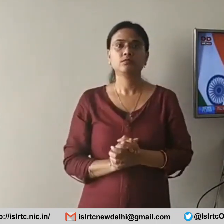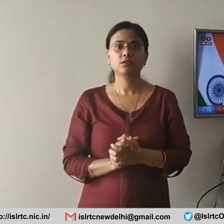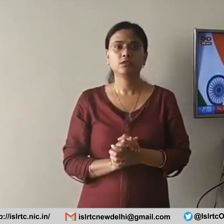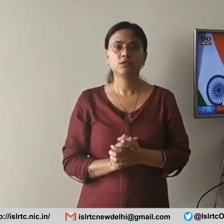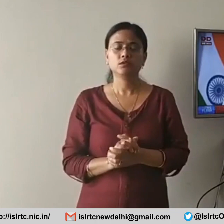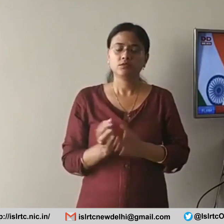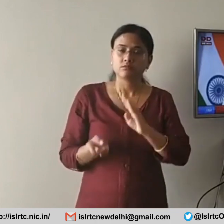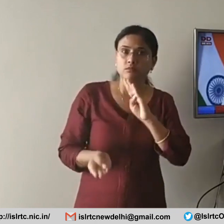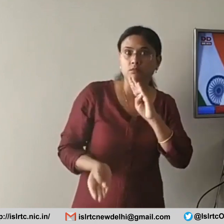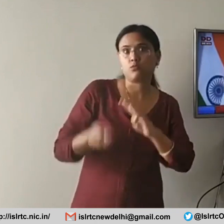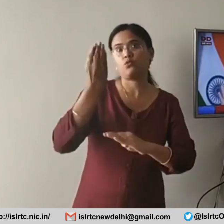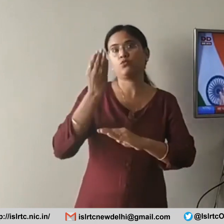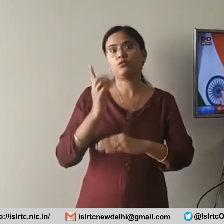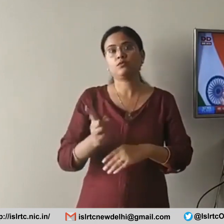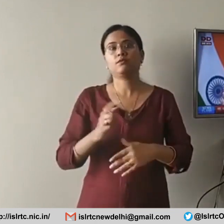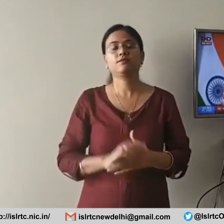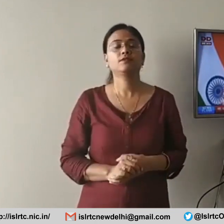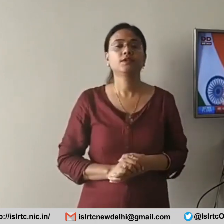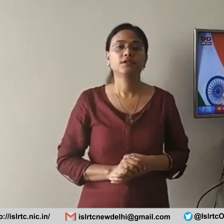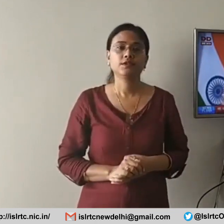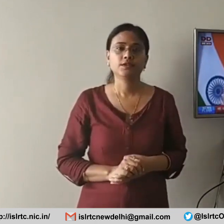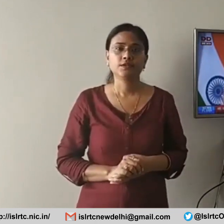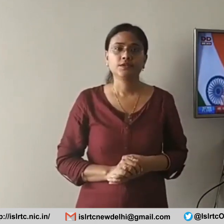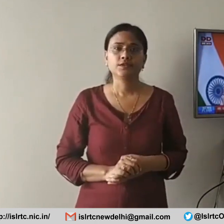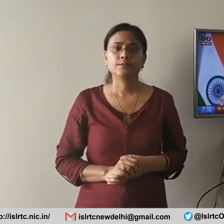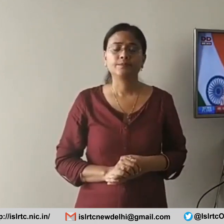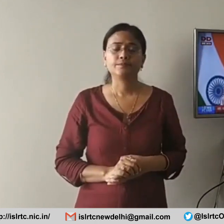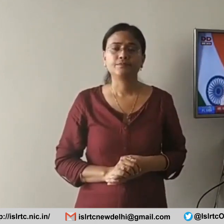और ज्यादा बढ़ाई जाएगी।